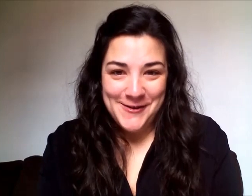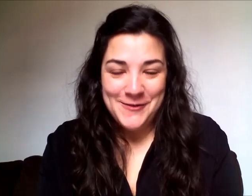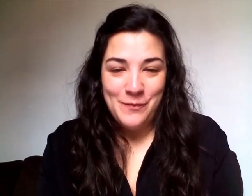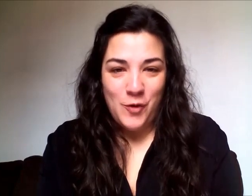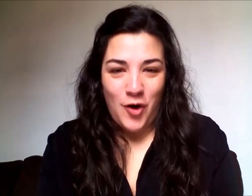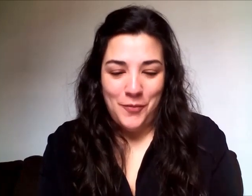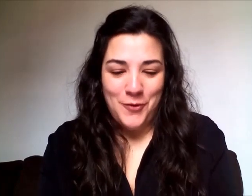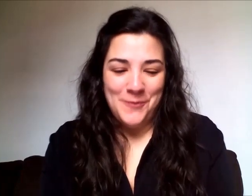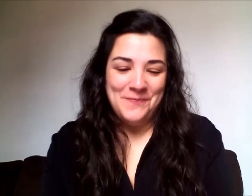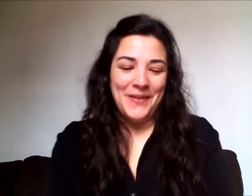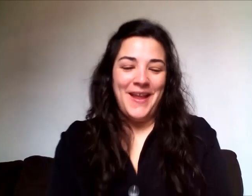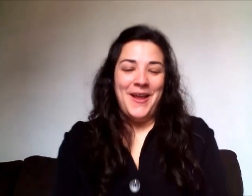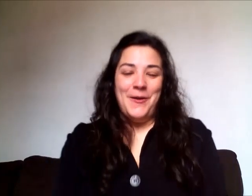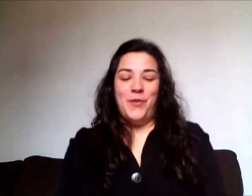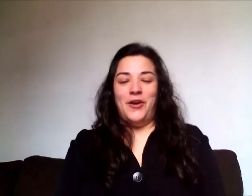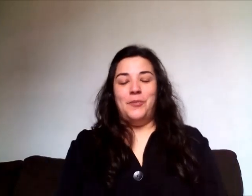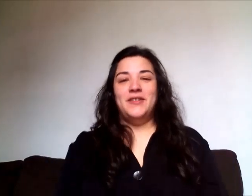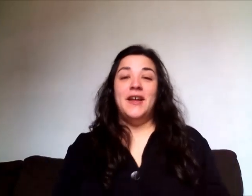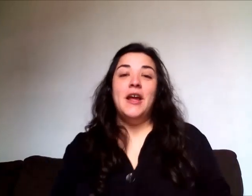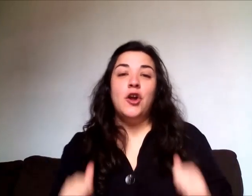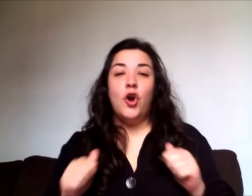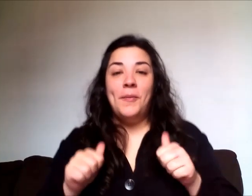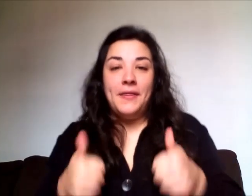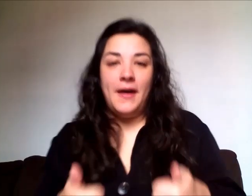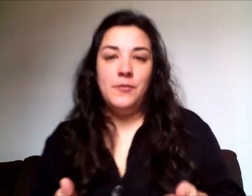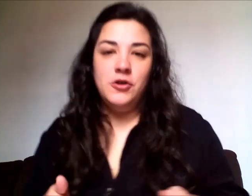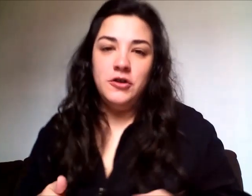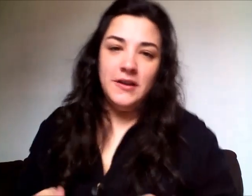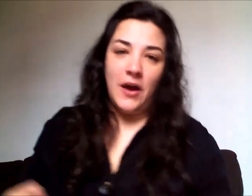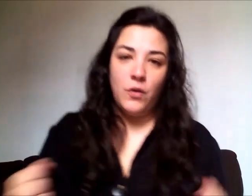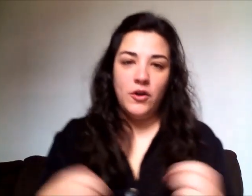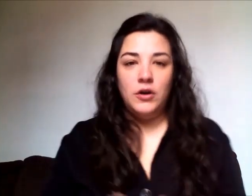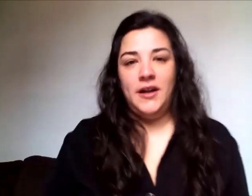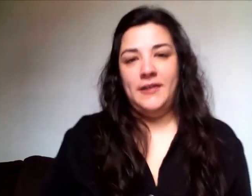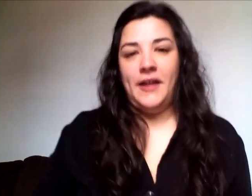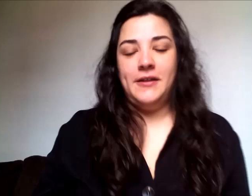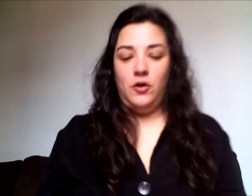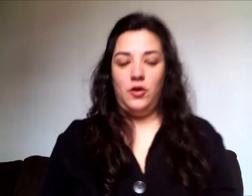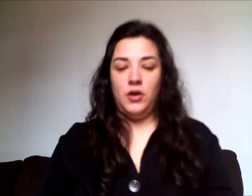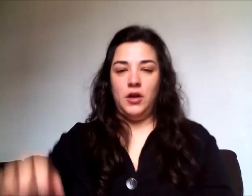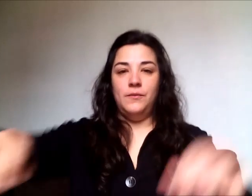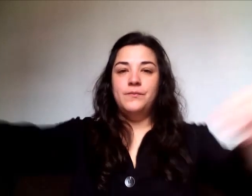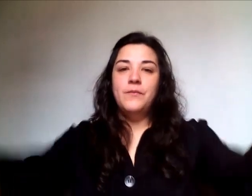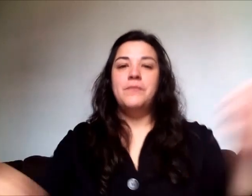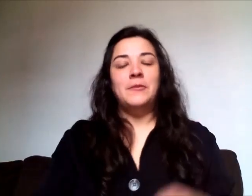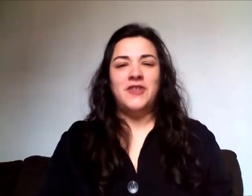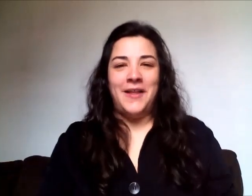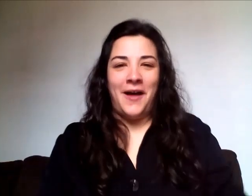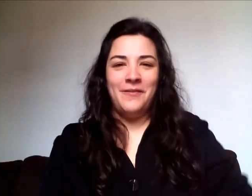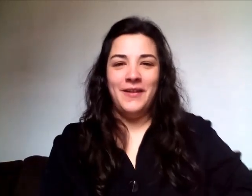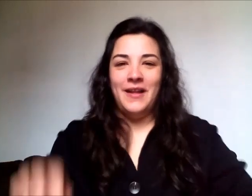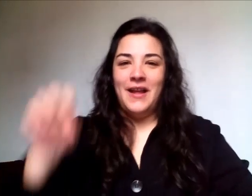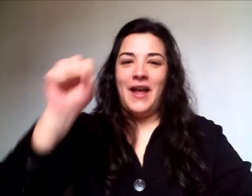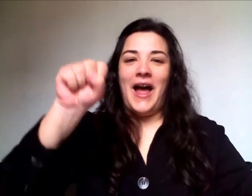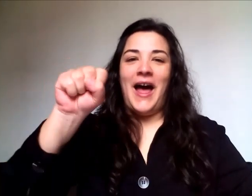chicos? Poco a poco. Bueno, pues comenzamos de acuerdo con el dactilológico. Vamos allá.